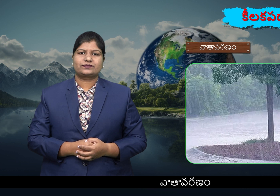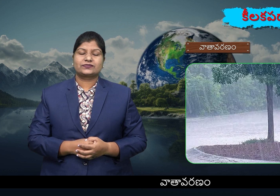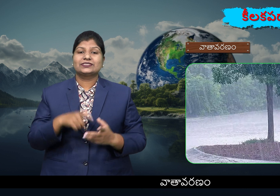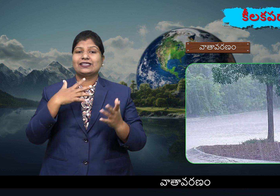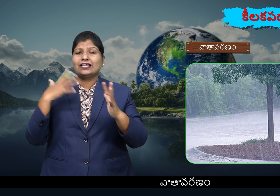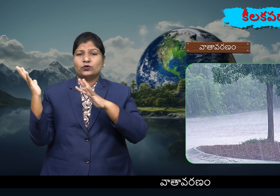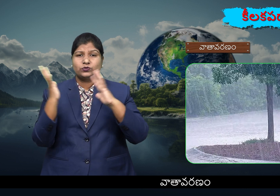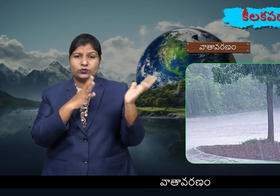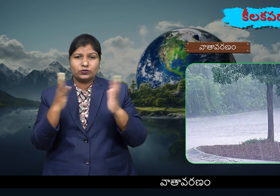వాతావరణం,